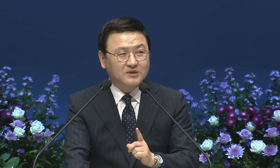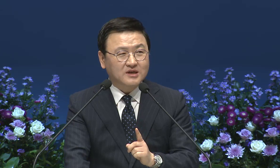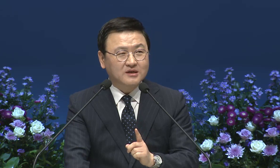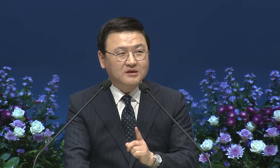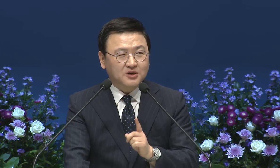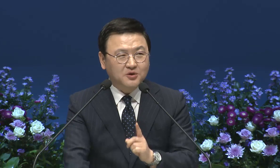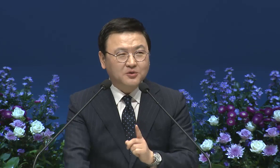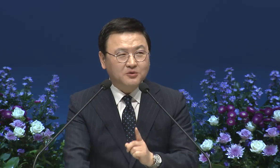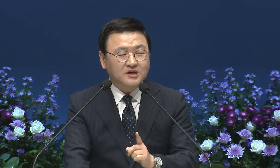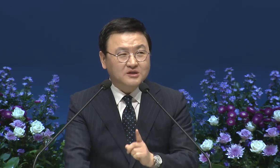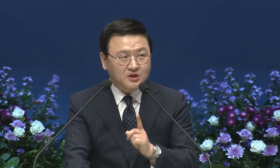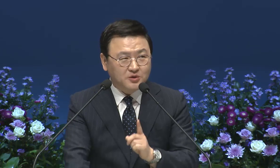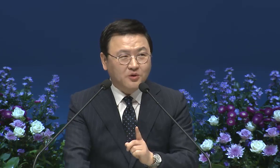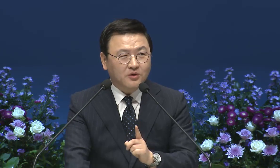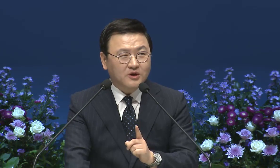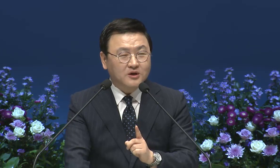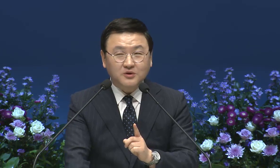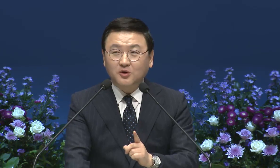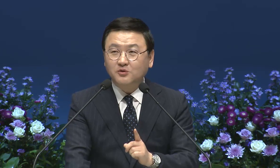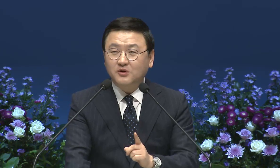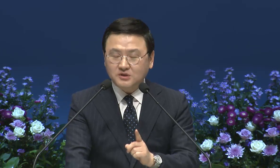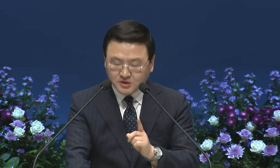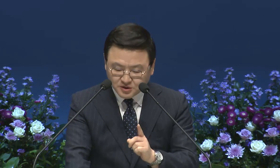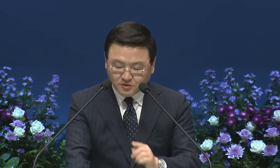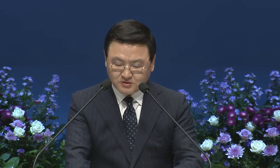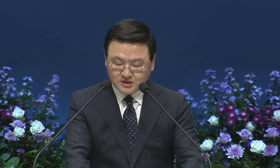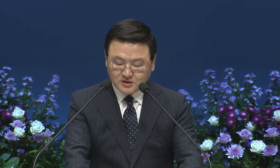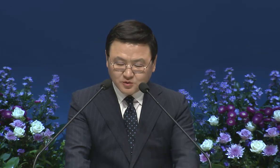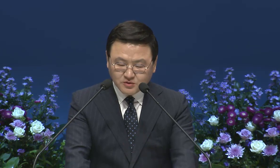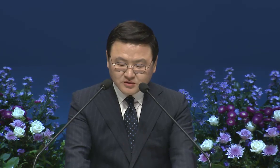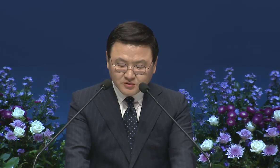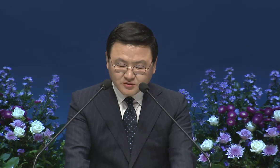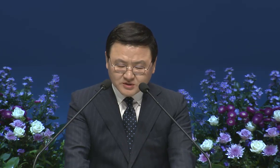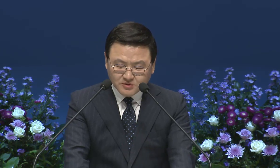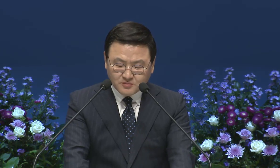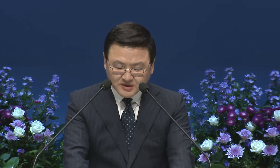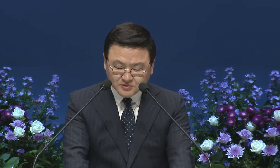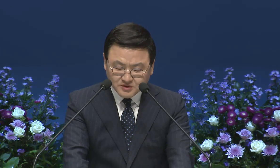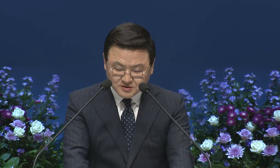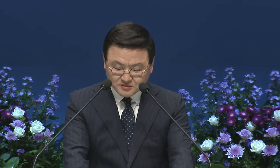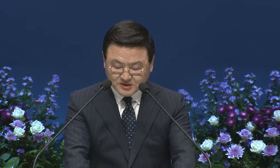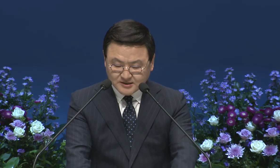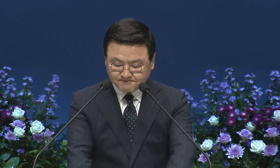일입니다. 개혁교단에서 1호, 또 예원교회에서 1호 농인 선교사로 파송되었습니다.